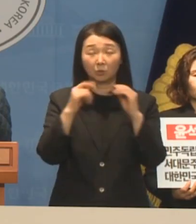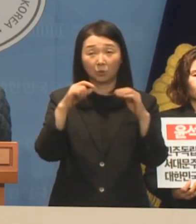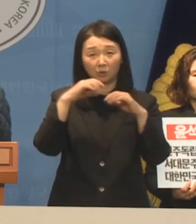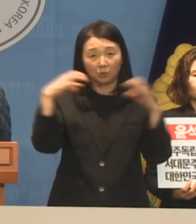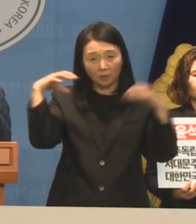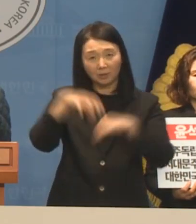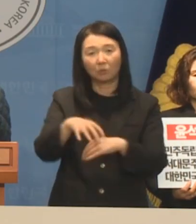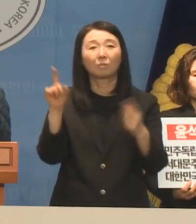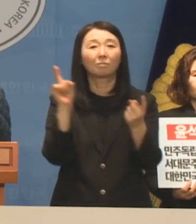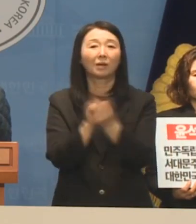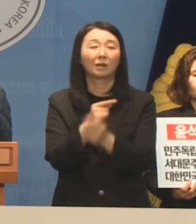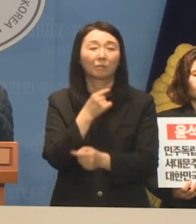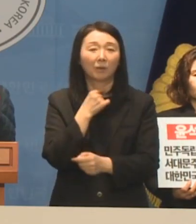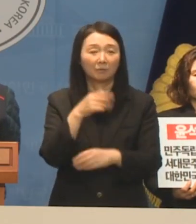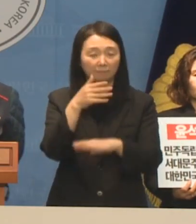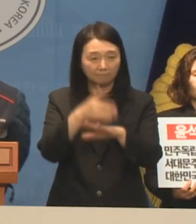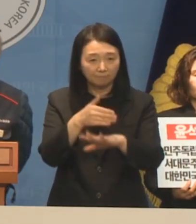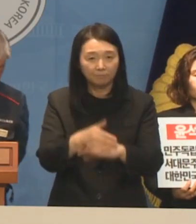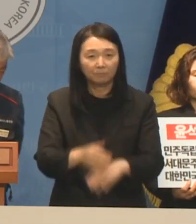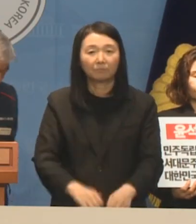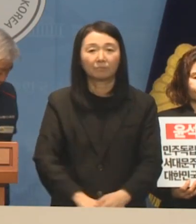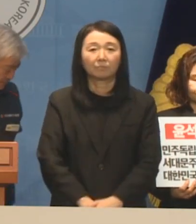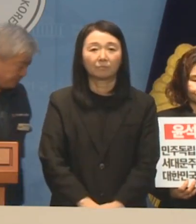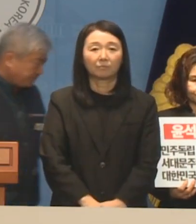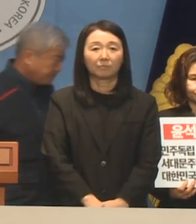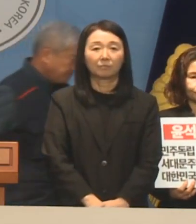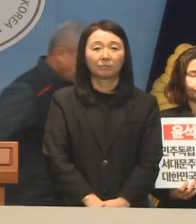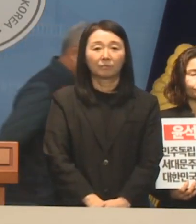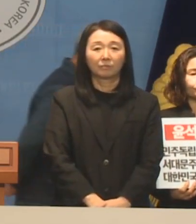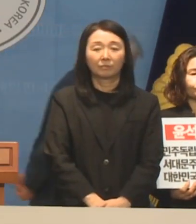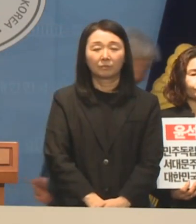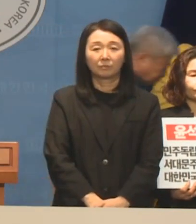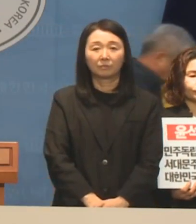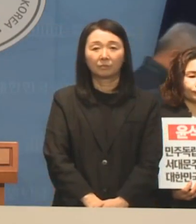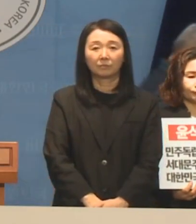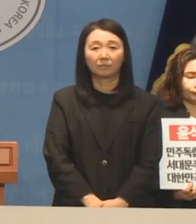광장에서 만났으면 좋겠습니다. 고맙습니다.